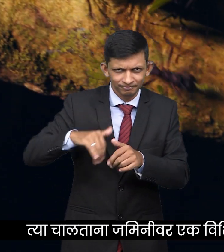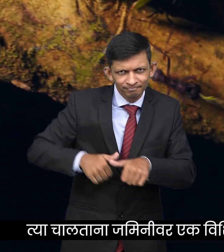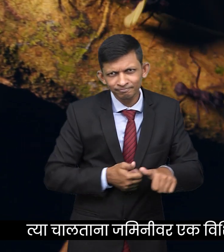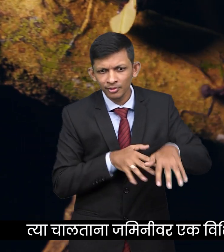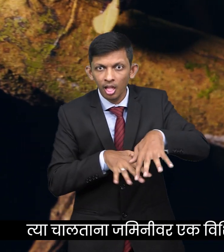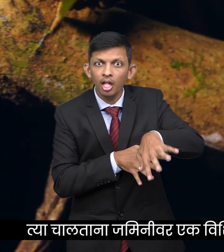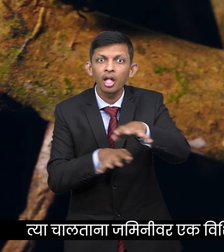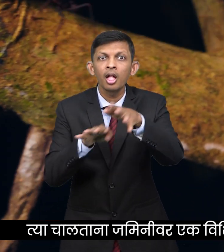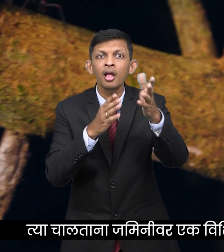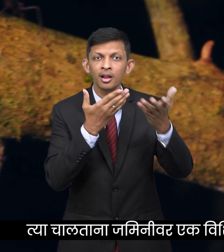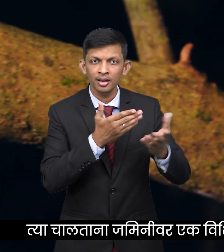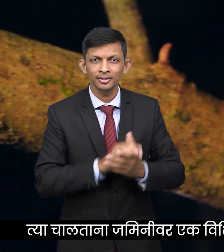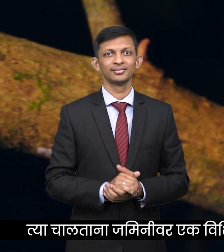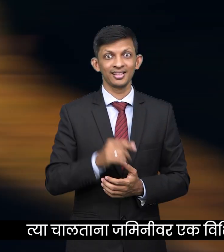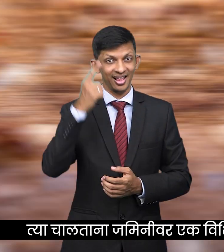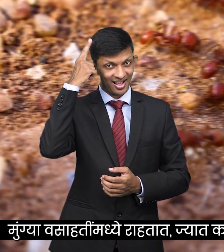घेतात.